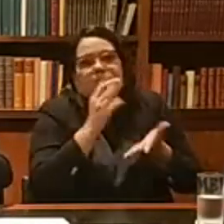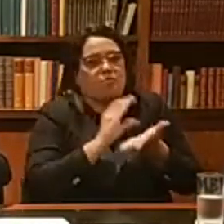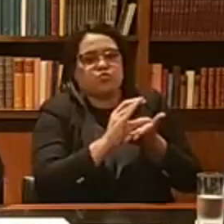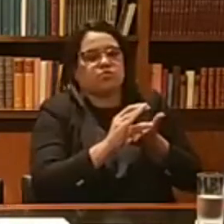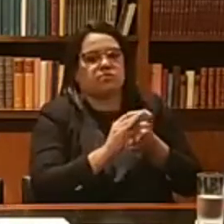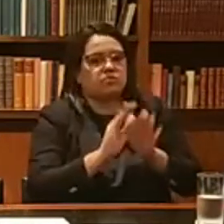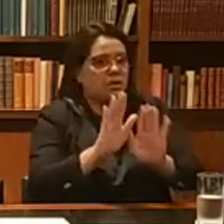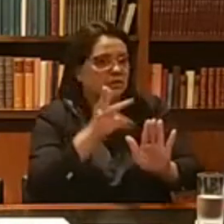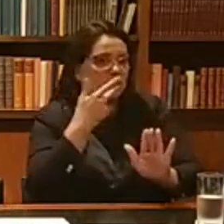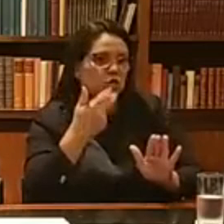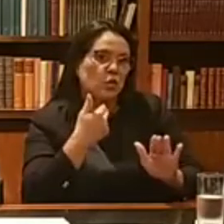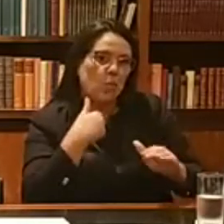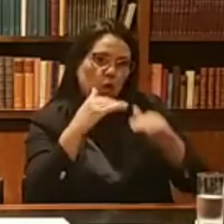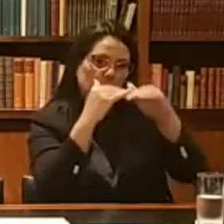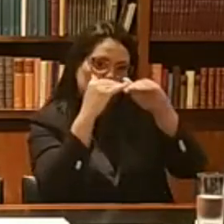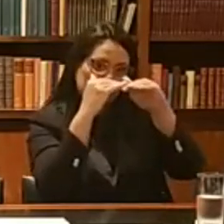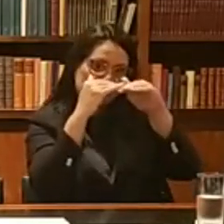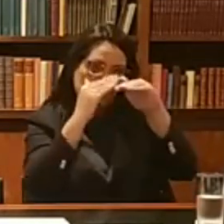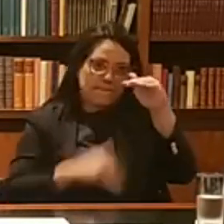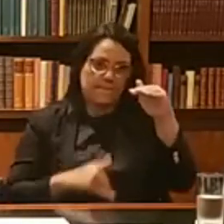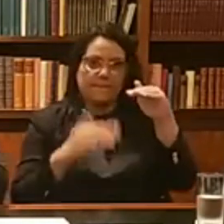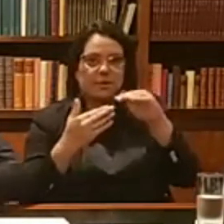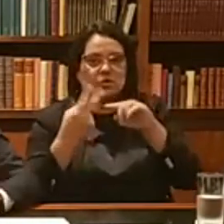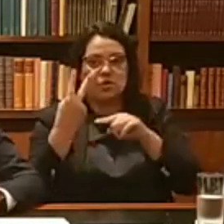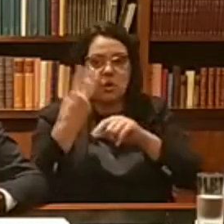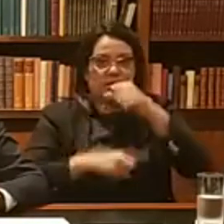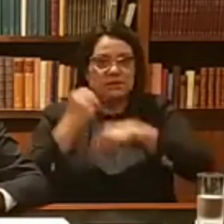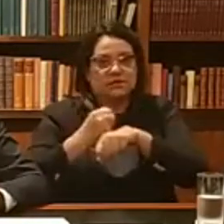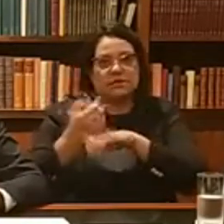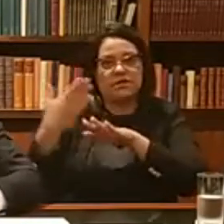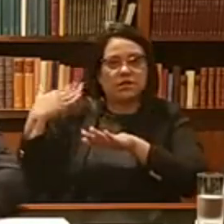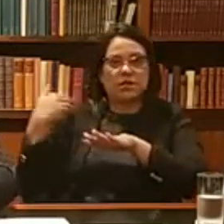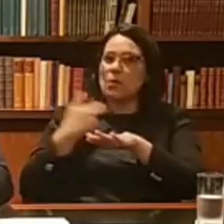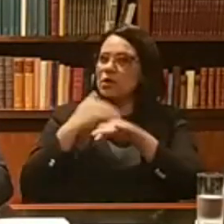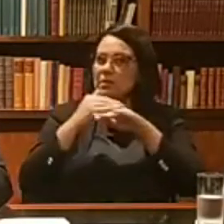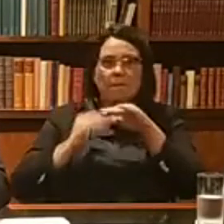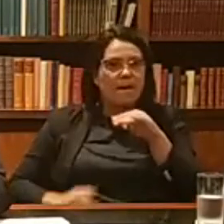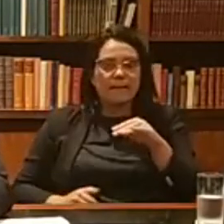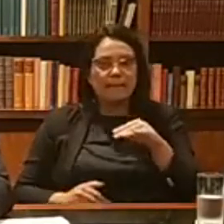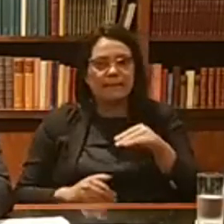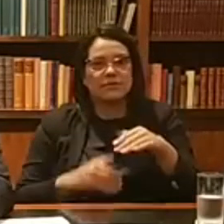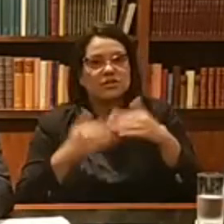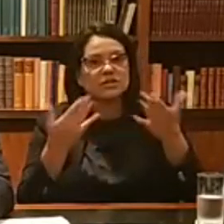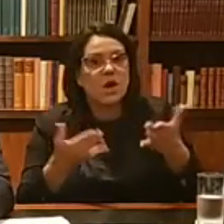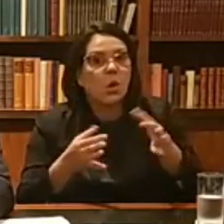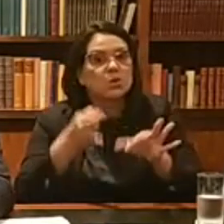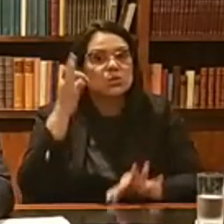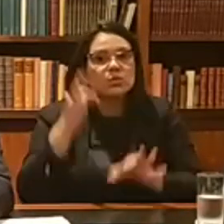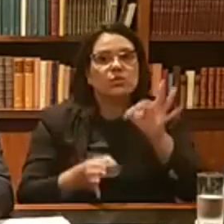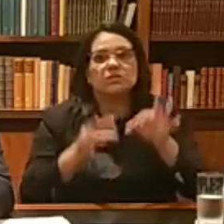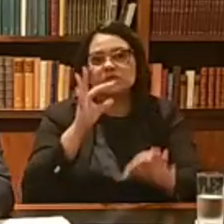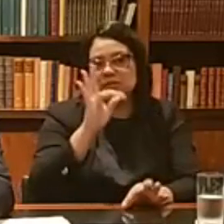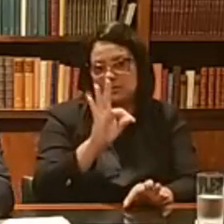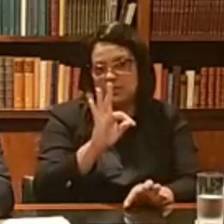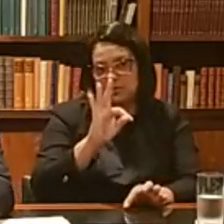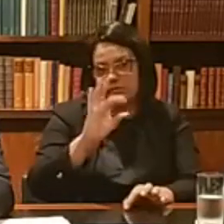não pode ser inferior ao de 2 anos atrás. Então, o Tribunal Superior